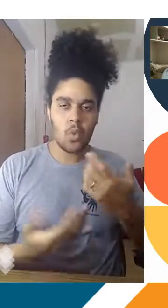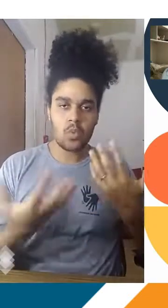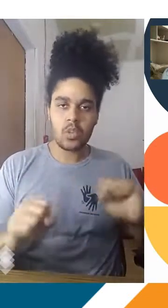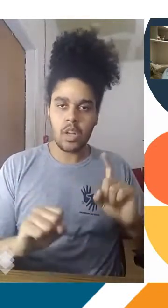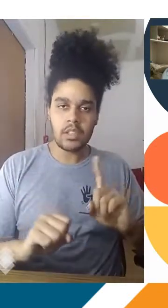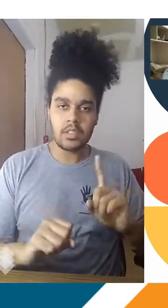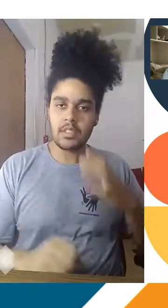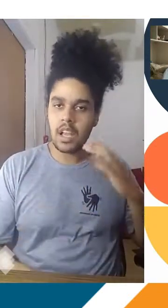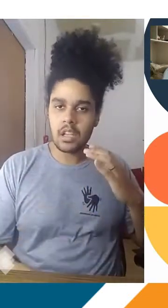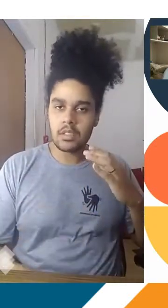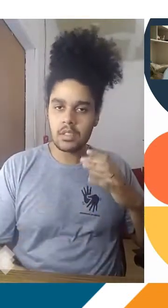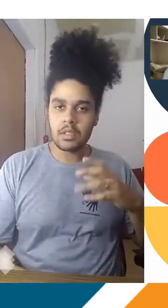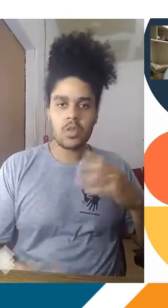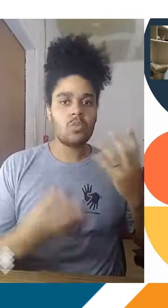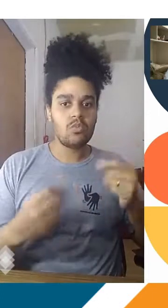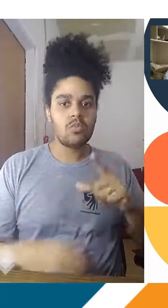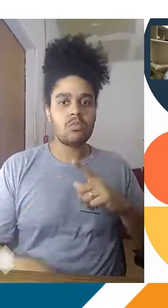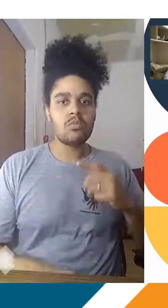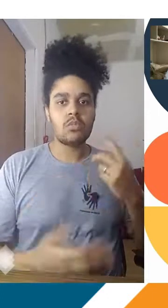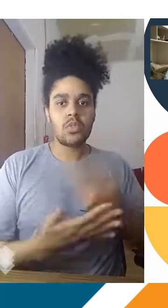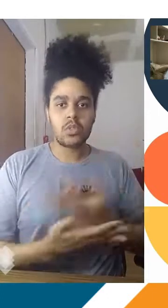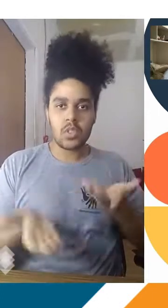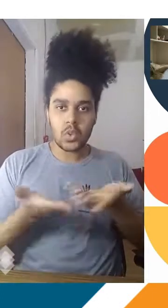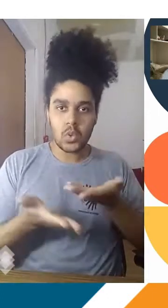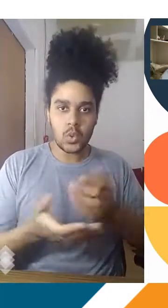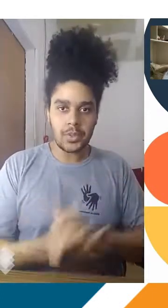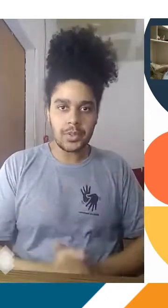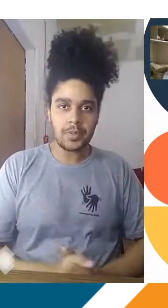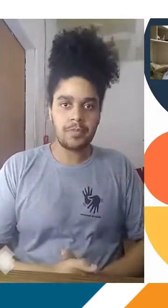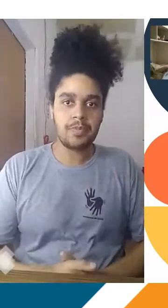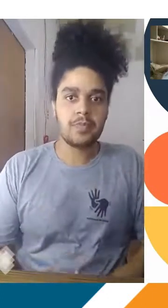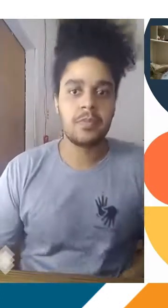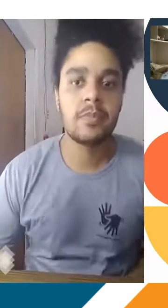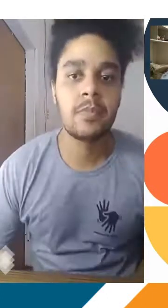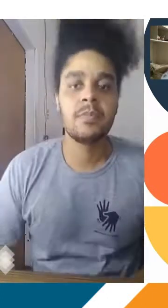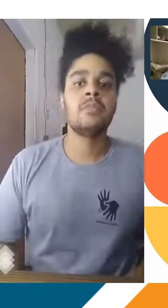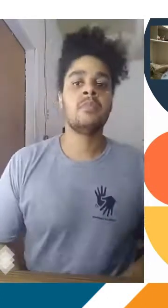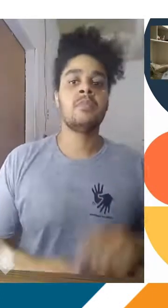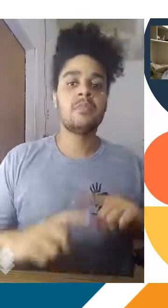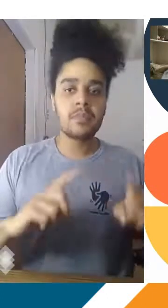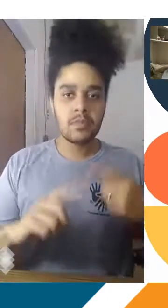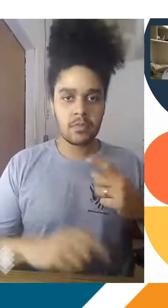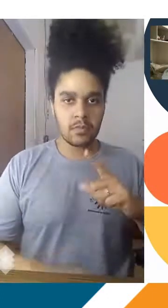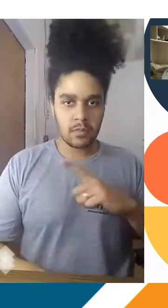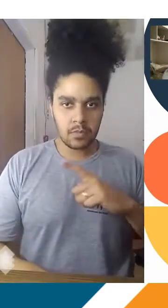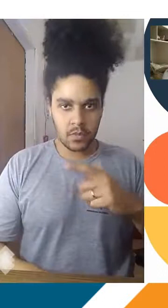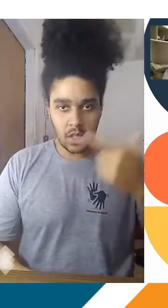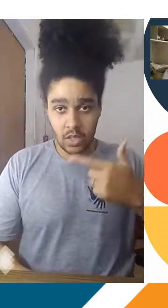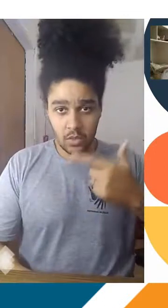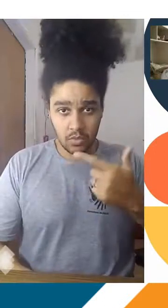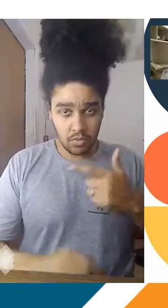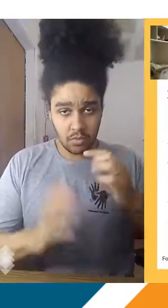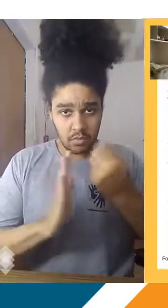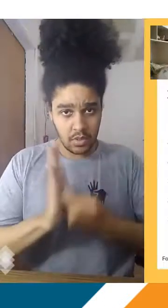científico. Aquilo que muito tem ocorrido hoje, por mais estranho que isso pareça. Em seguida, a